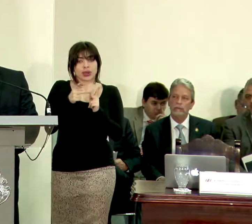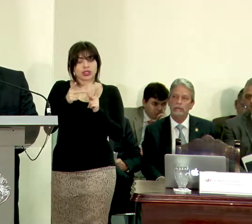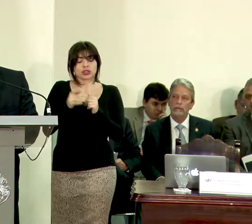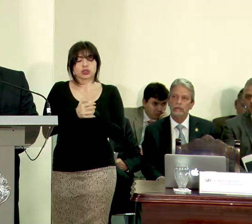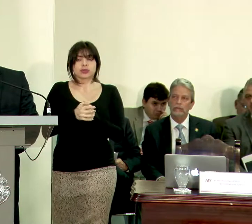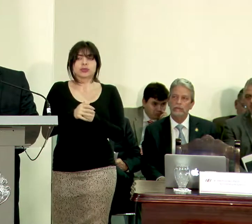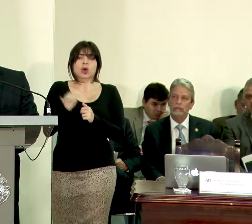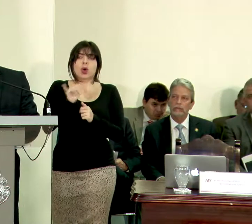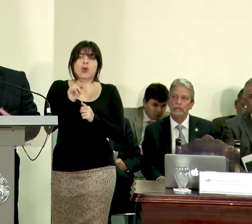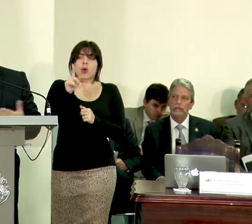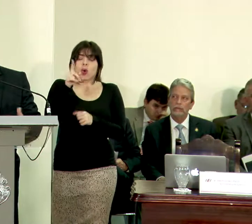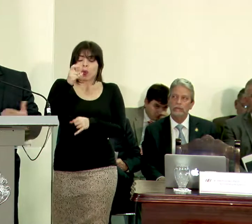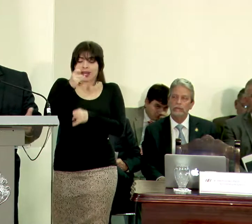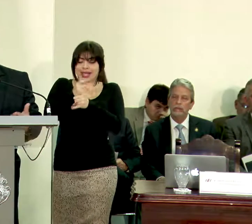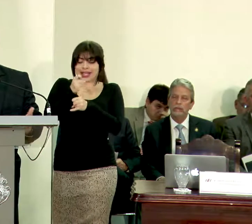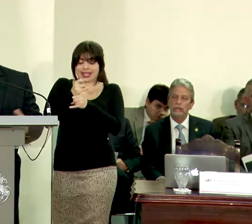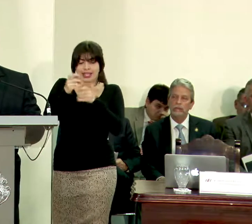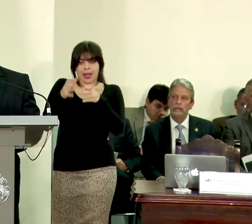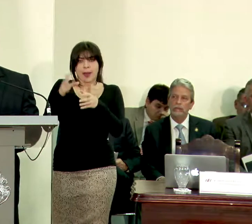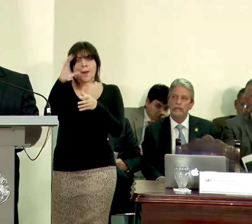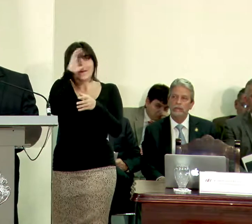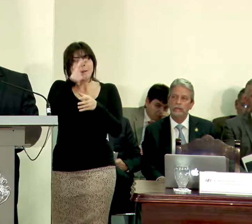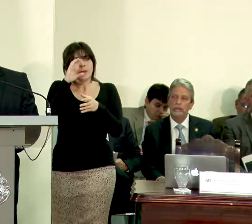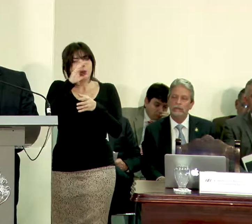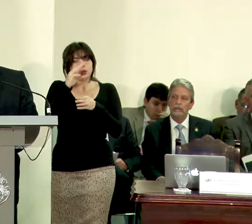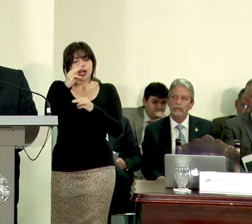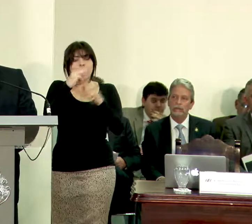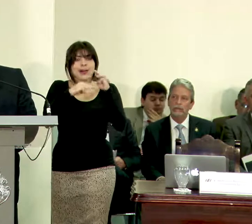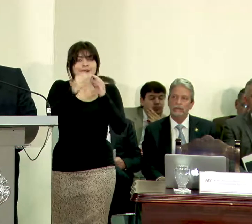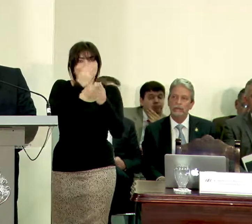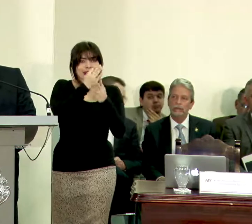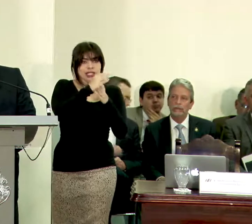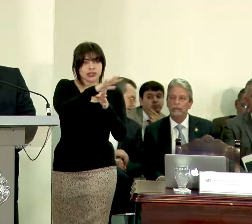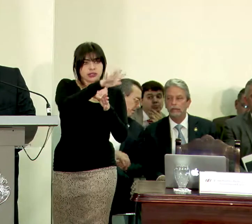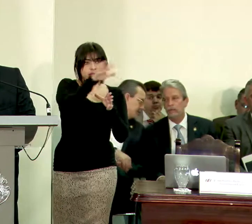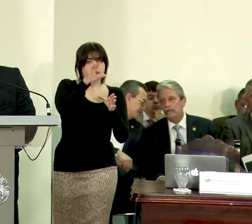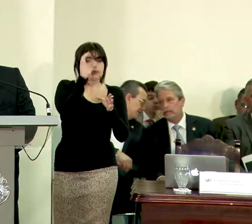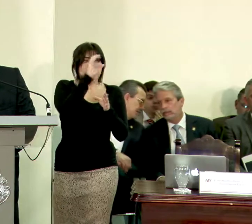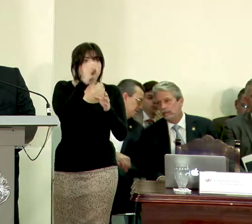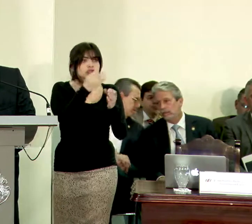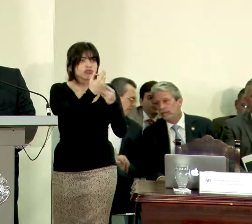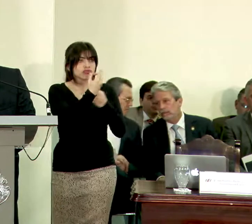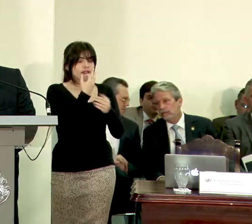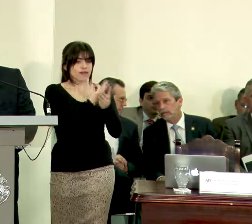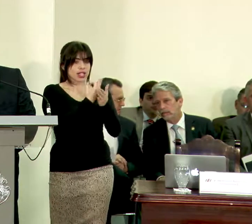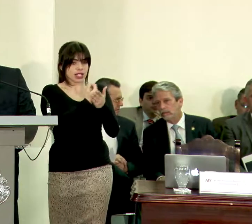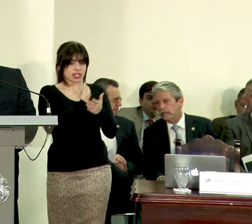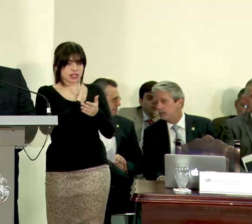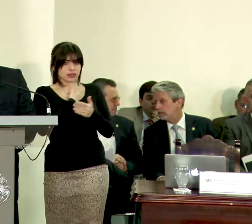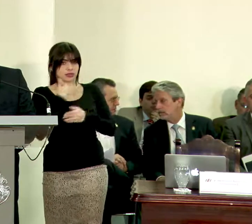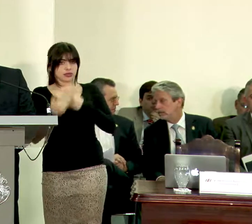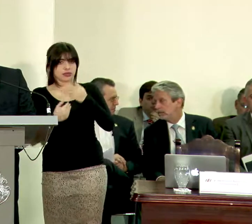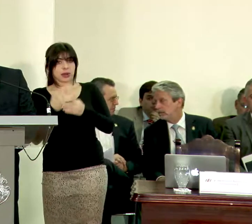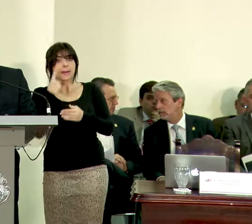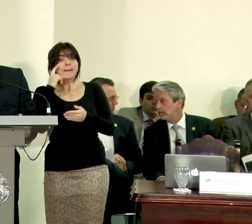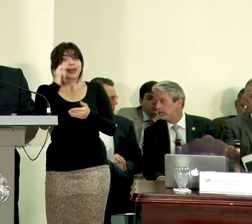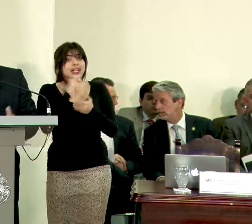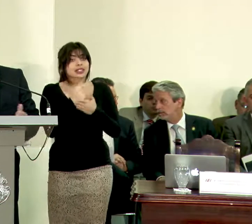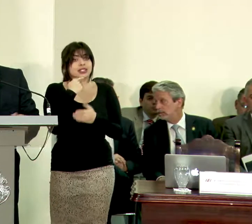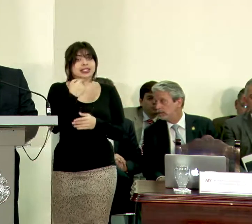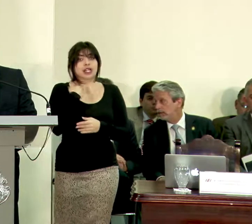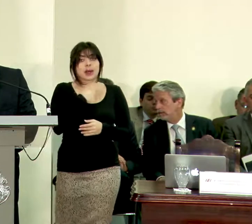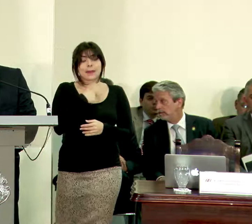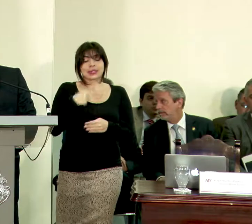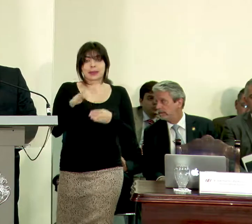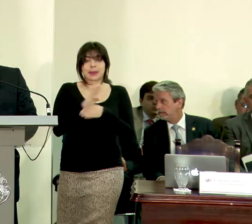como un ente que busca en los mercados financieros financiar su déficit. Y para esto, les decía el señor